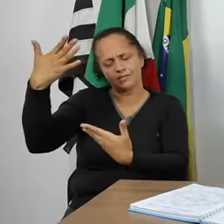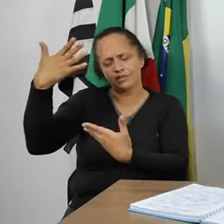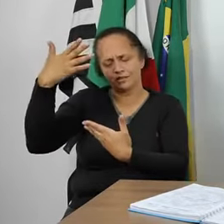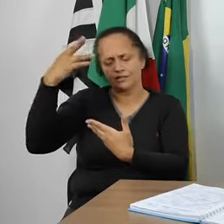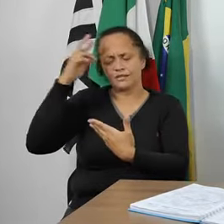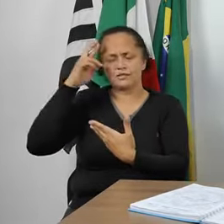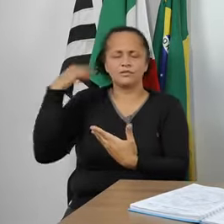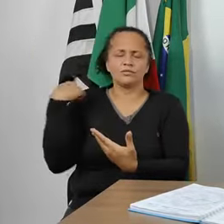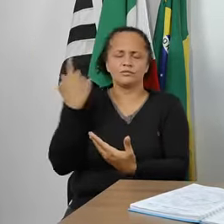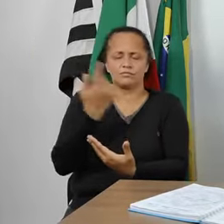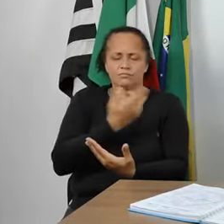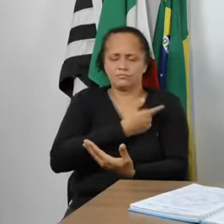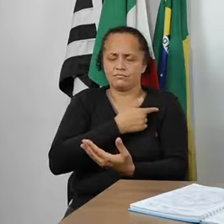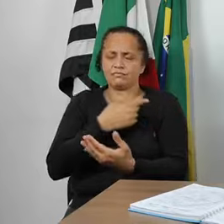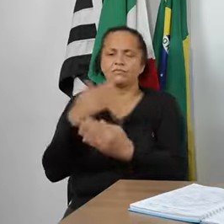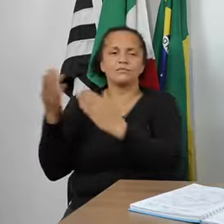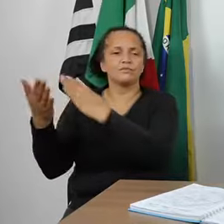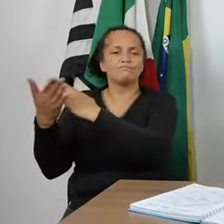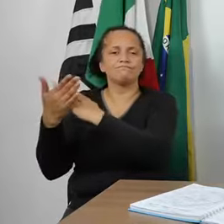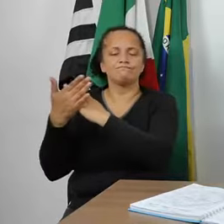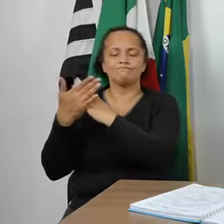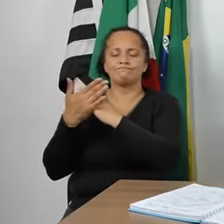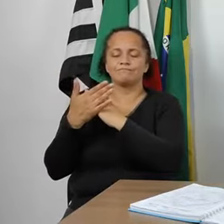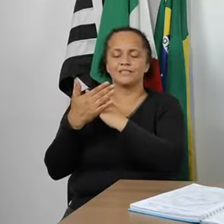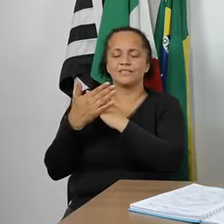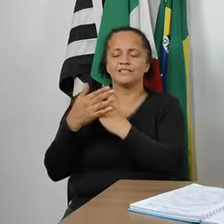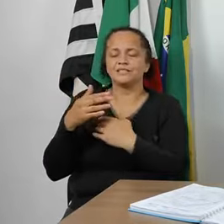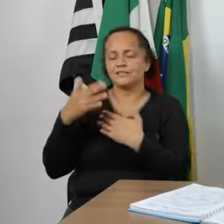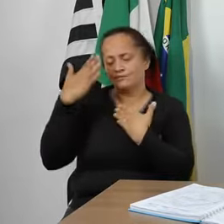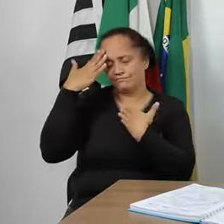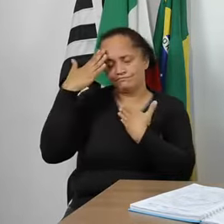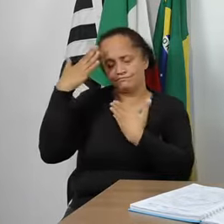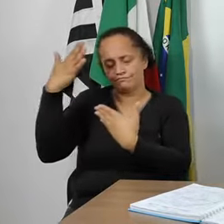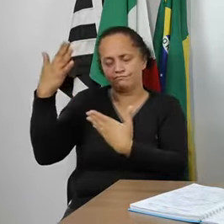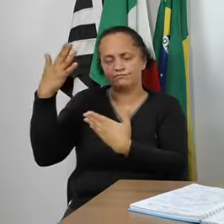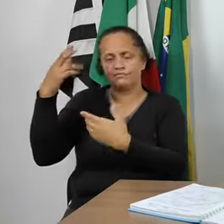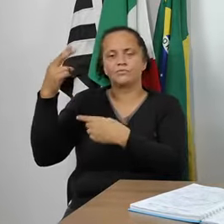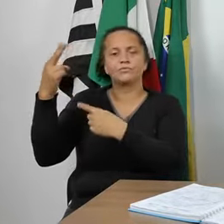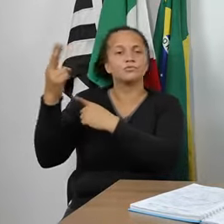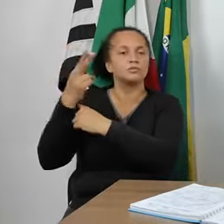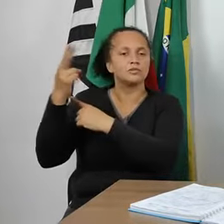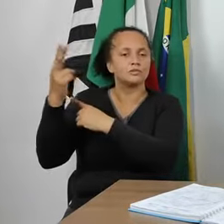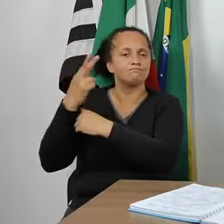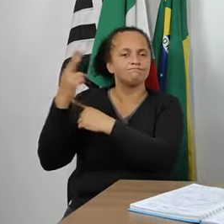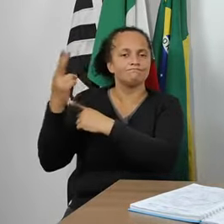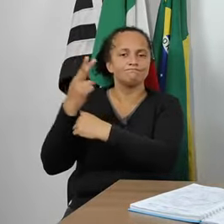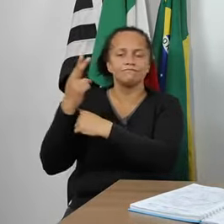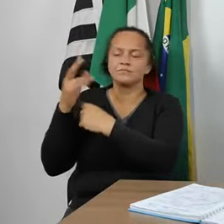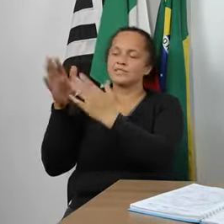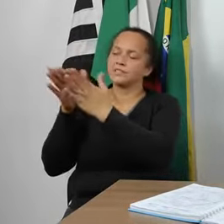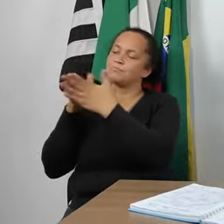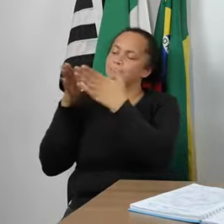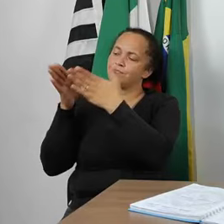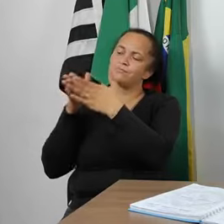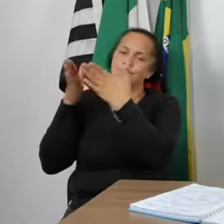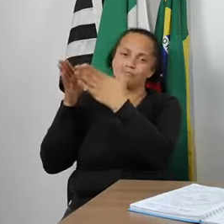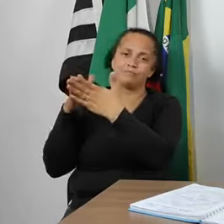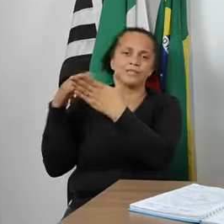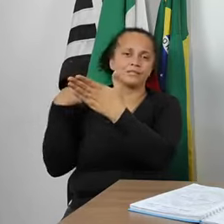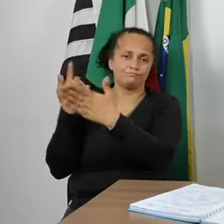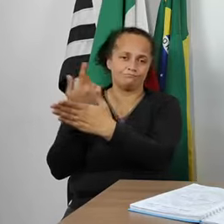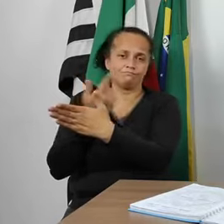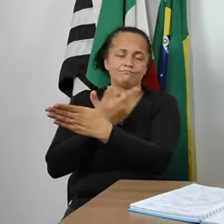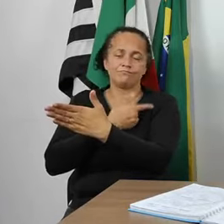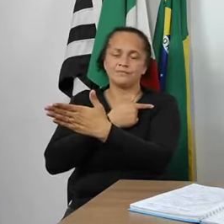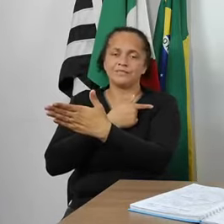ajudador. O Senhor é o nosso paracleto. O Senhor é o nosso intercessor. O Senhor é aquele que intercede por nós